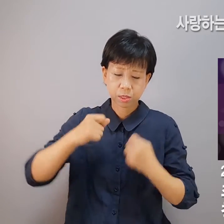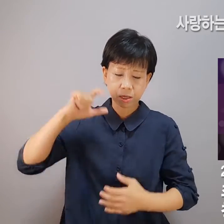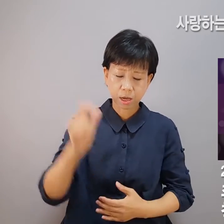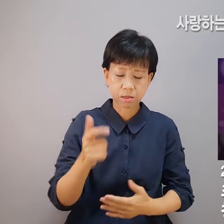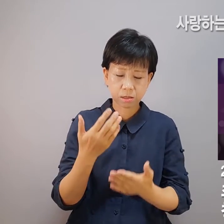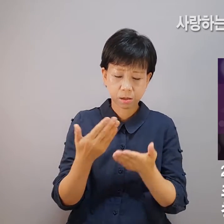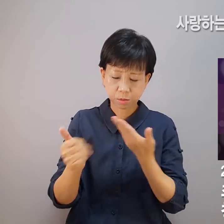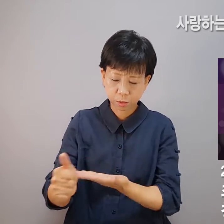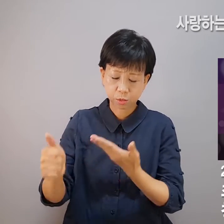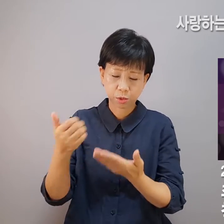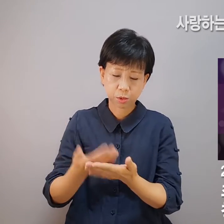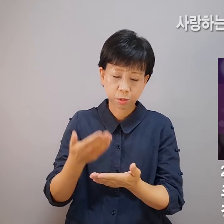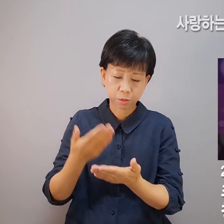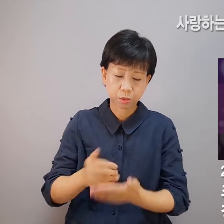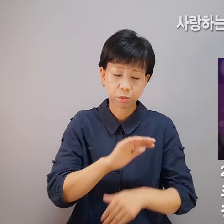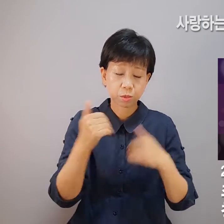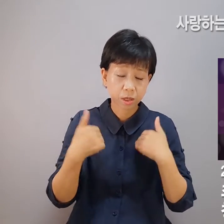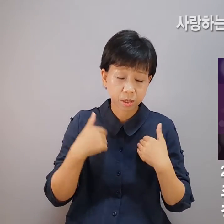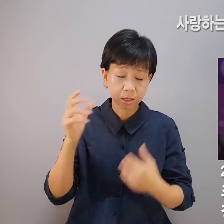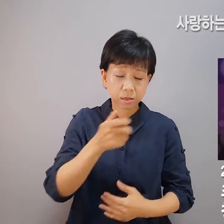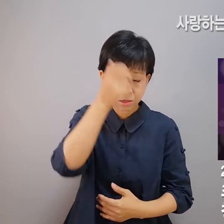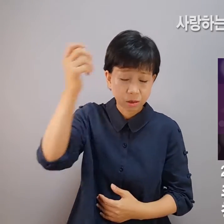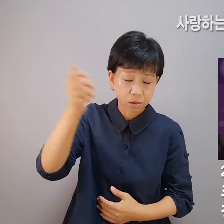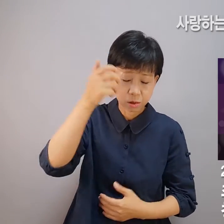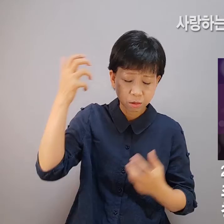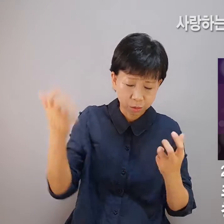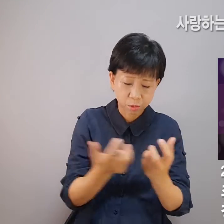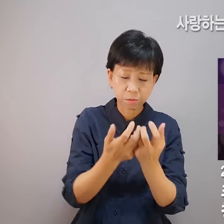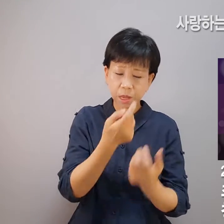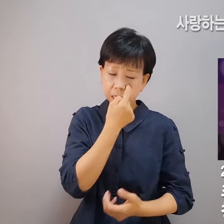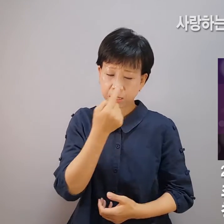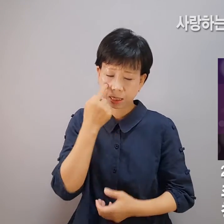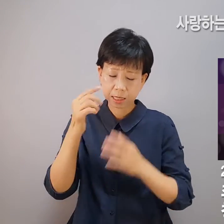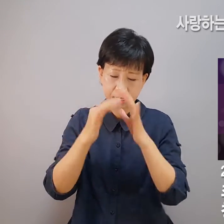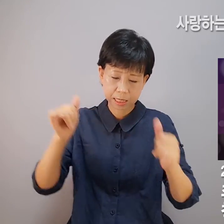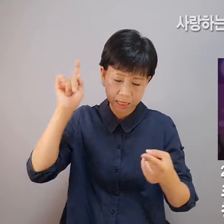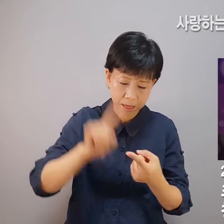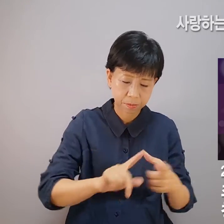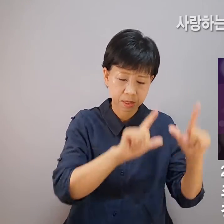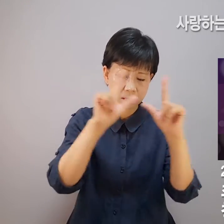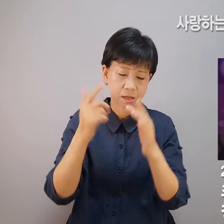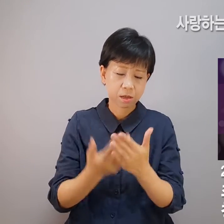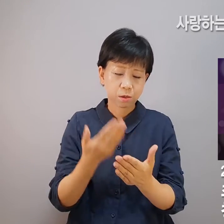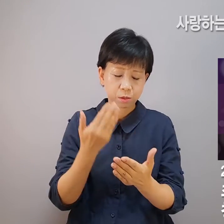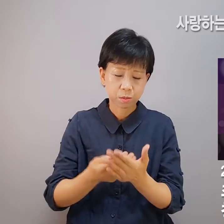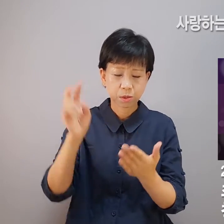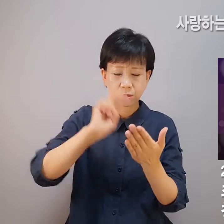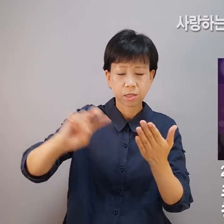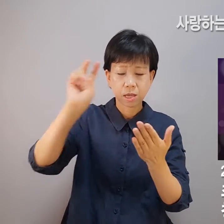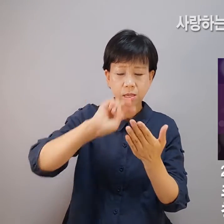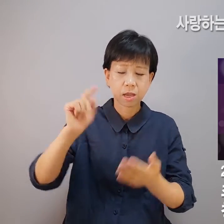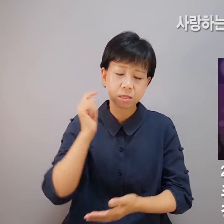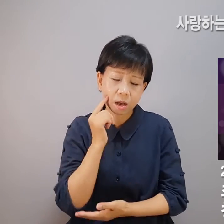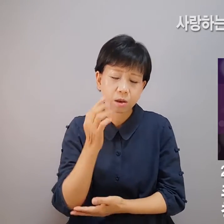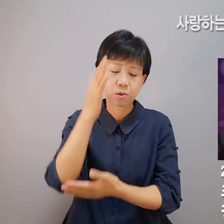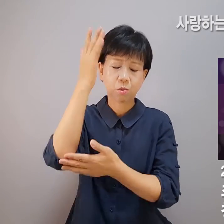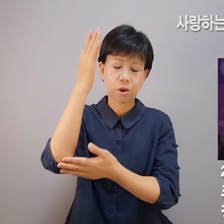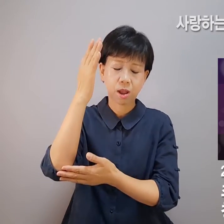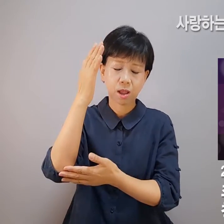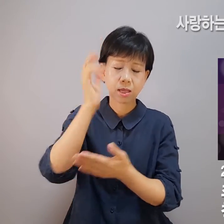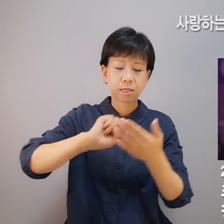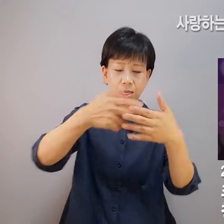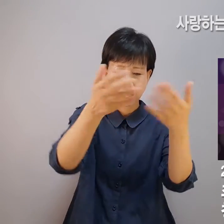우리 모두가 성령 충만하여져서 증인으로 살아가게 하옵소서. 찬양으로 영광 돌리는 은혜 찬양대에 함께